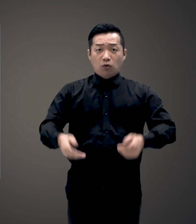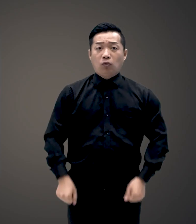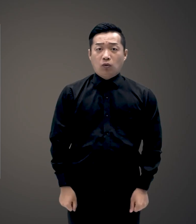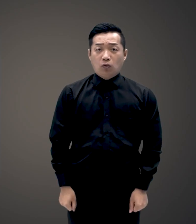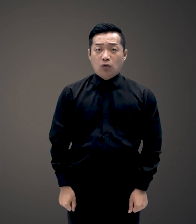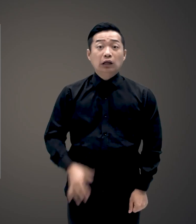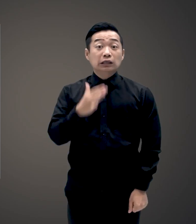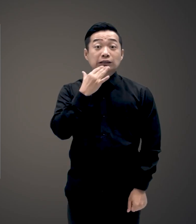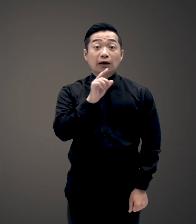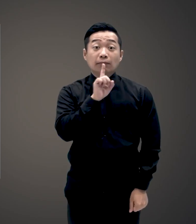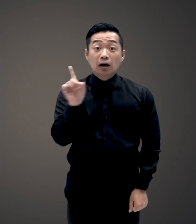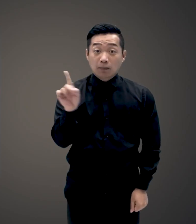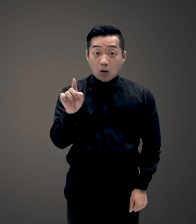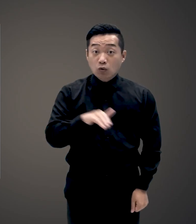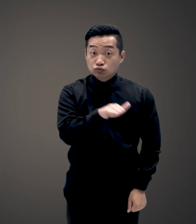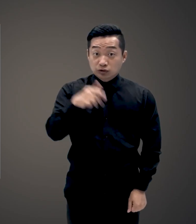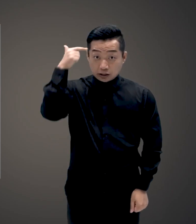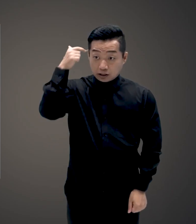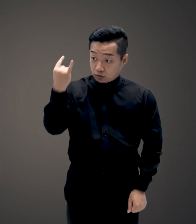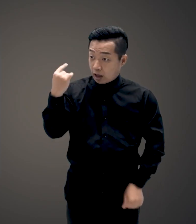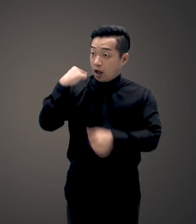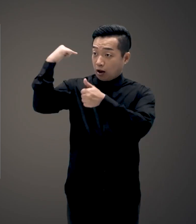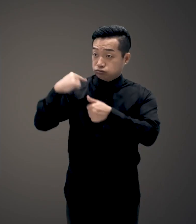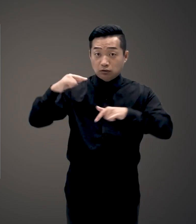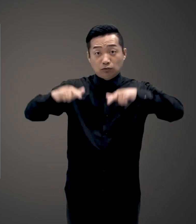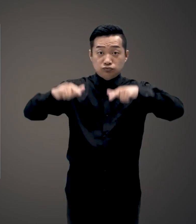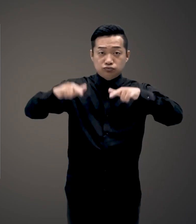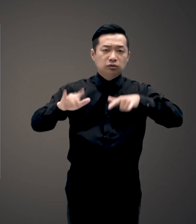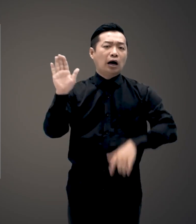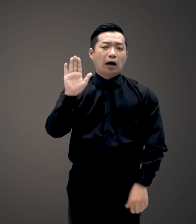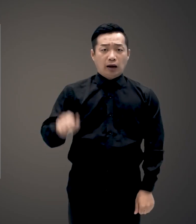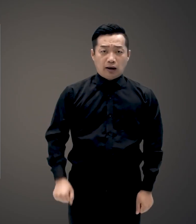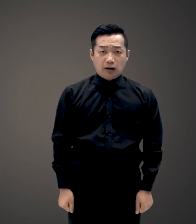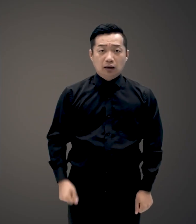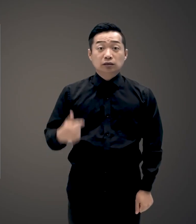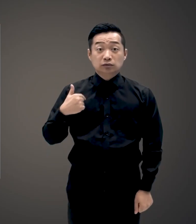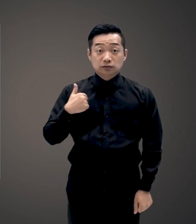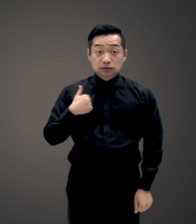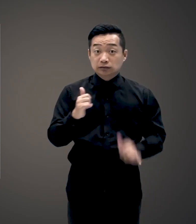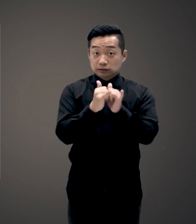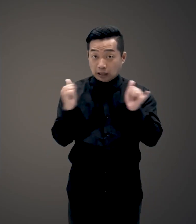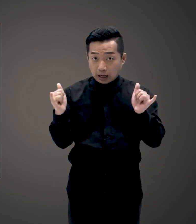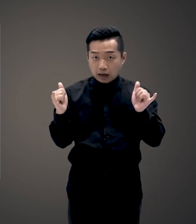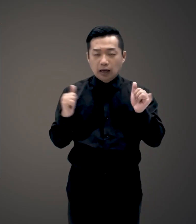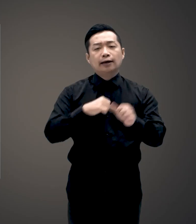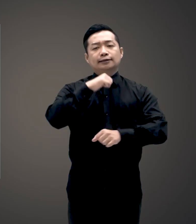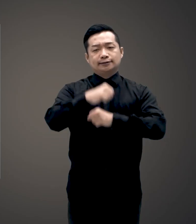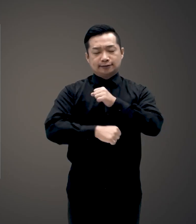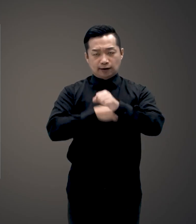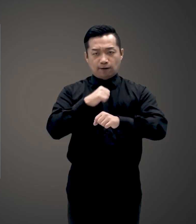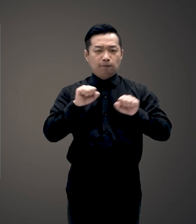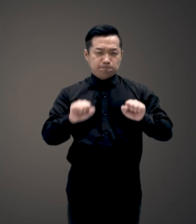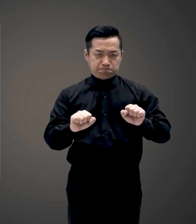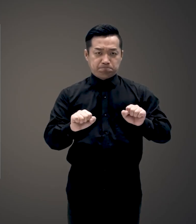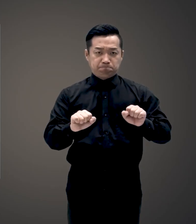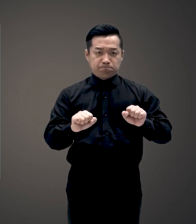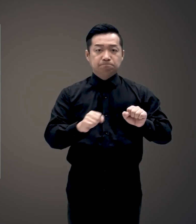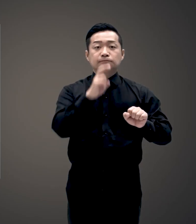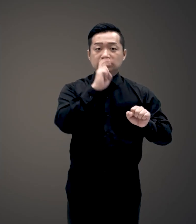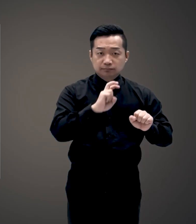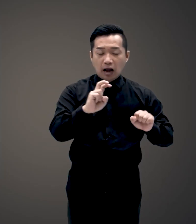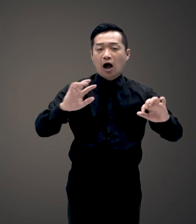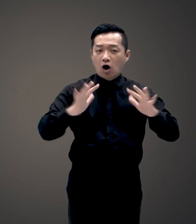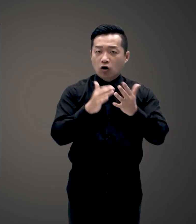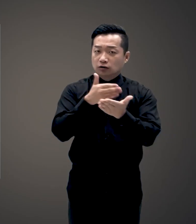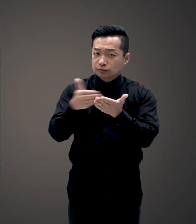당연하지만 우리는 우리 뇌의 꼭두각시가 아니다. 인간은 철두철미 자유로운 생물이며 음악, 건축,